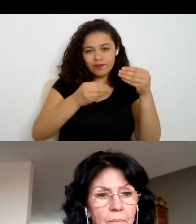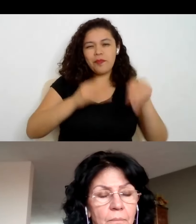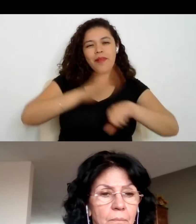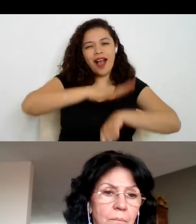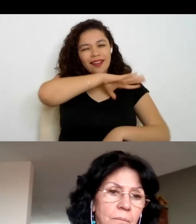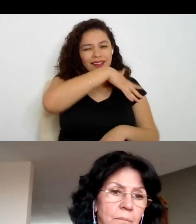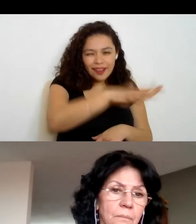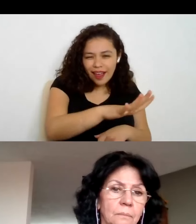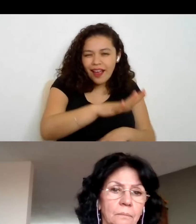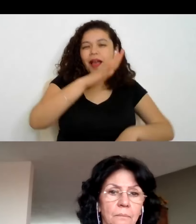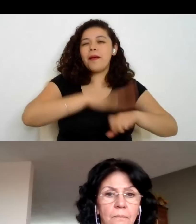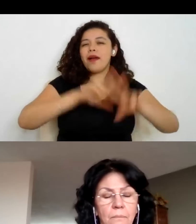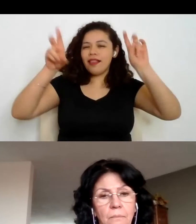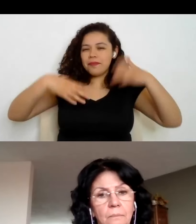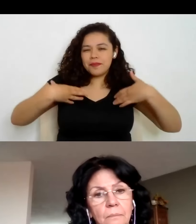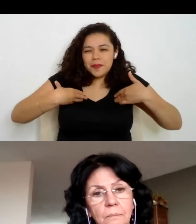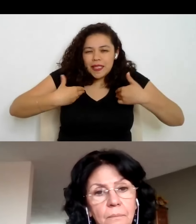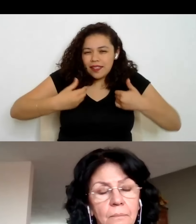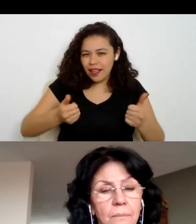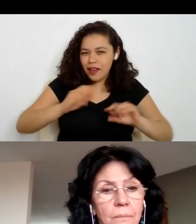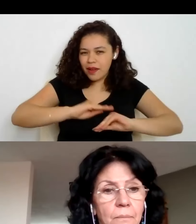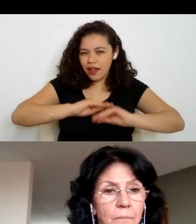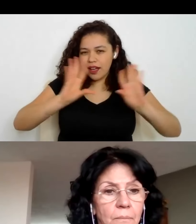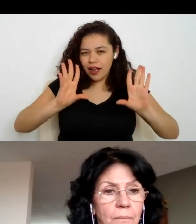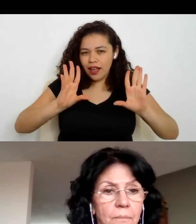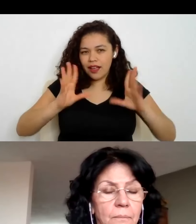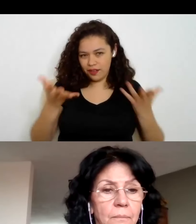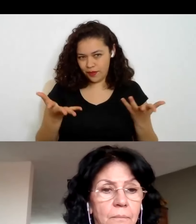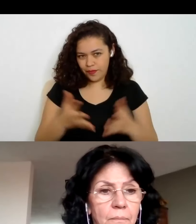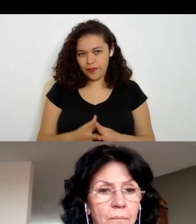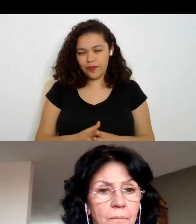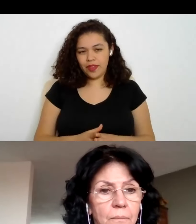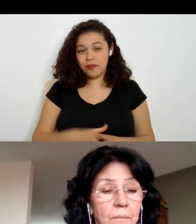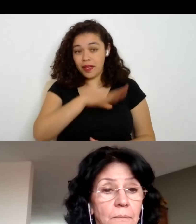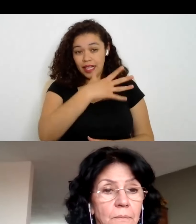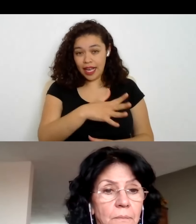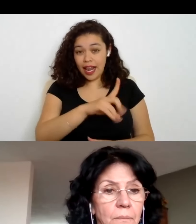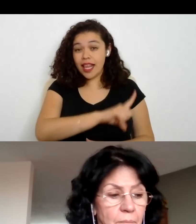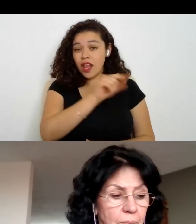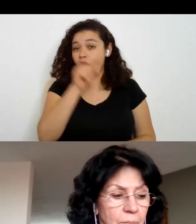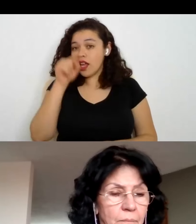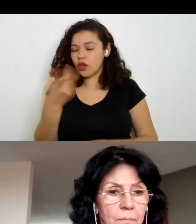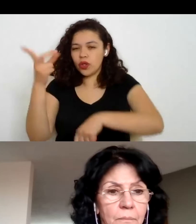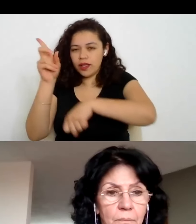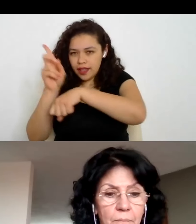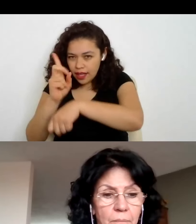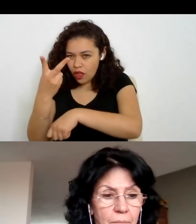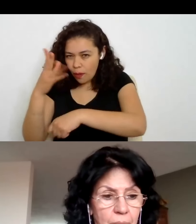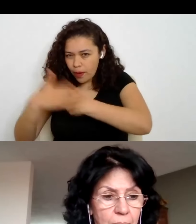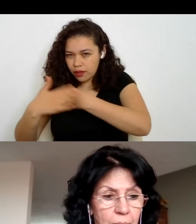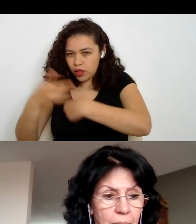general, más para comprender todo el tema de manera más general, y esos van a estar dedicados al